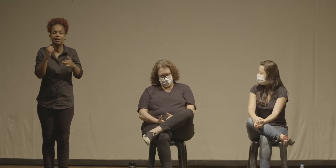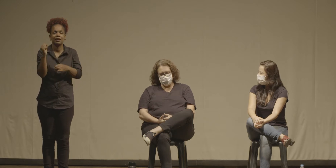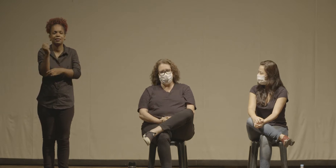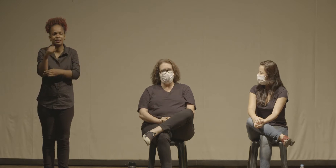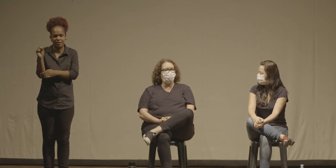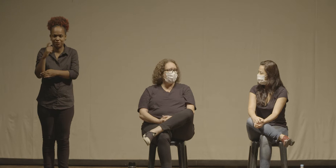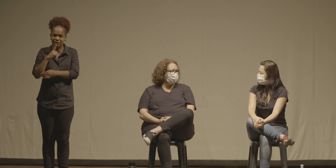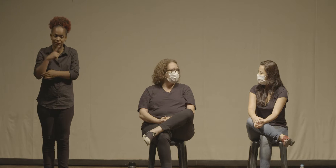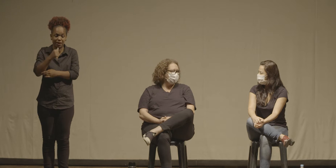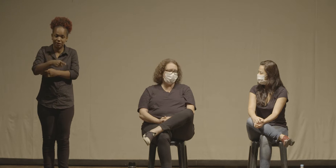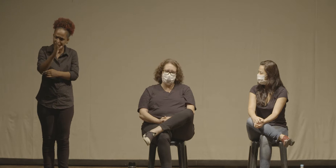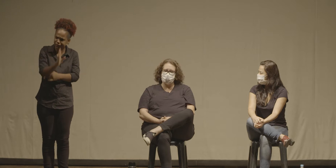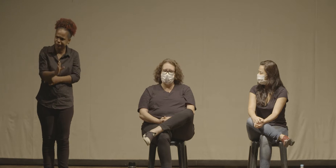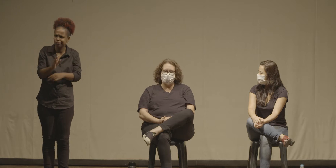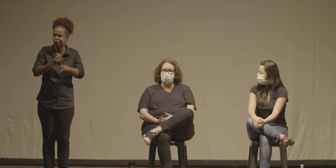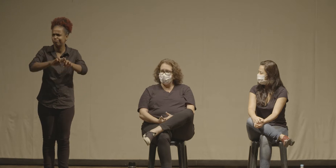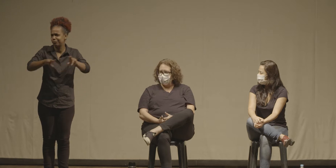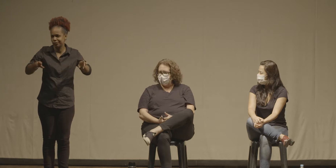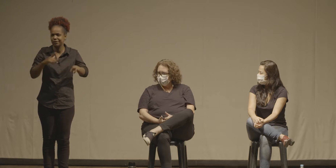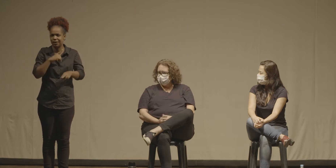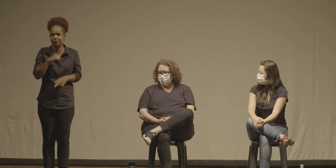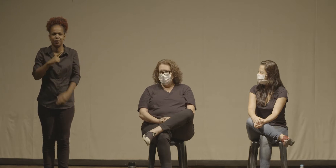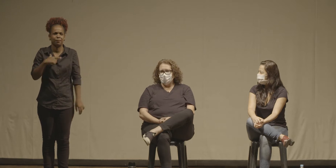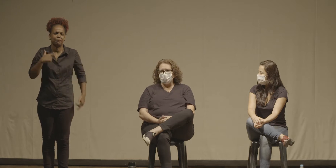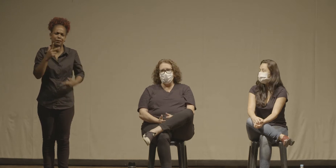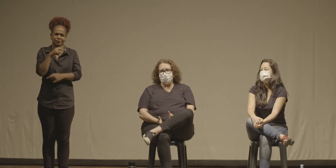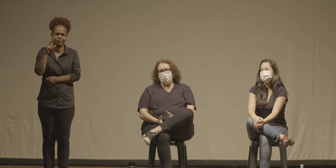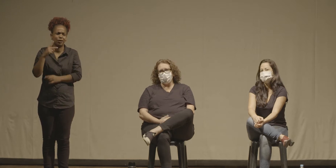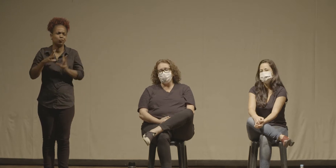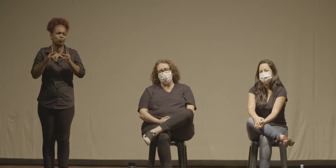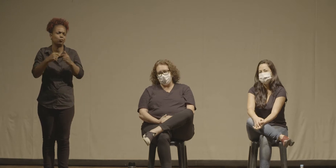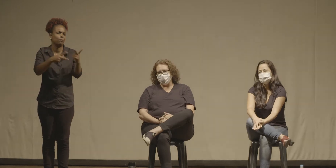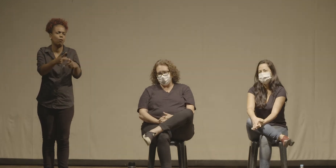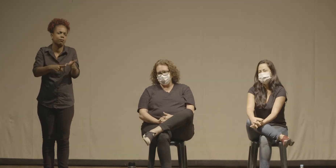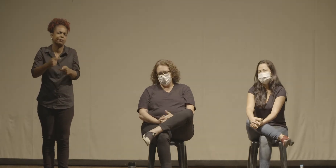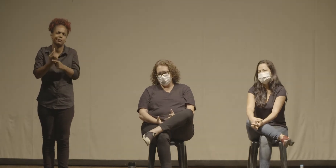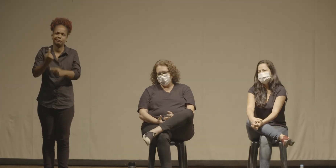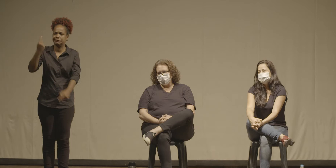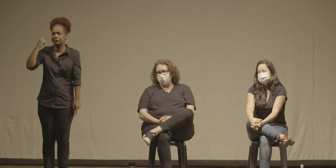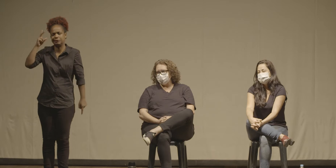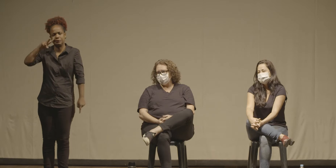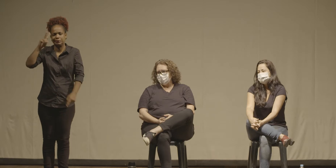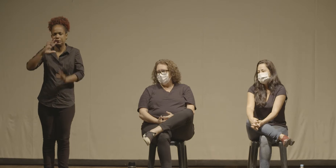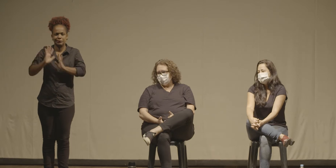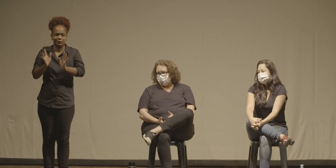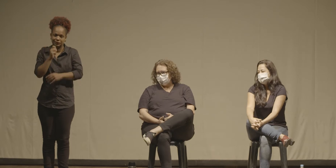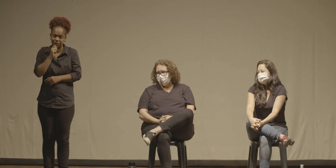muitas coisas no Brasil, porque infelizmente a gente vive num país que não tem memória, até porque não se investe em educação por um